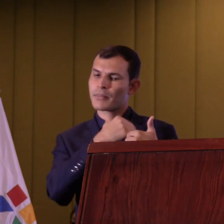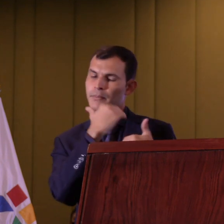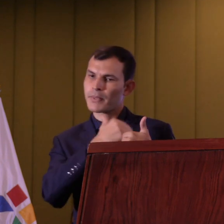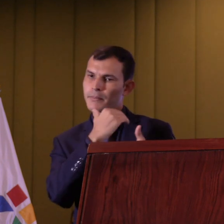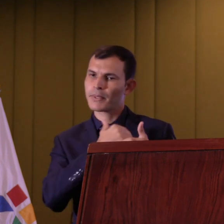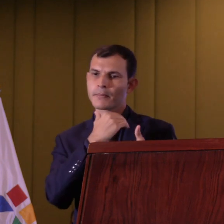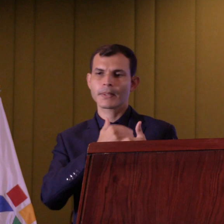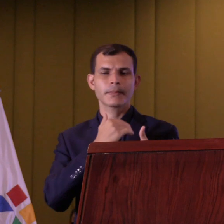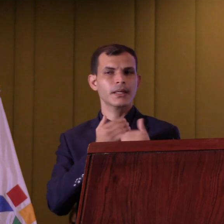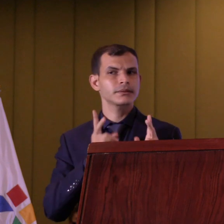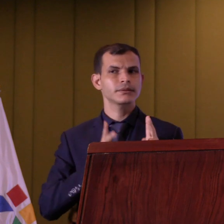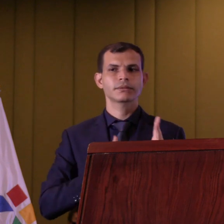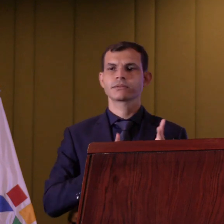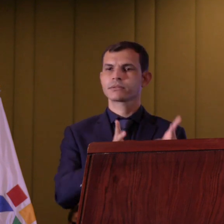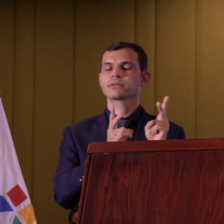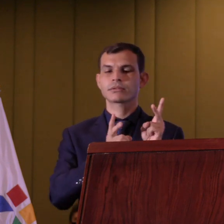sempre pertinentes